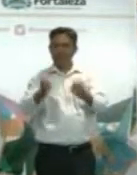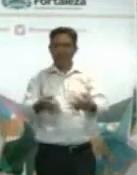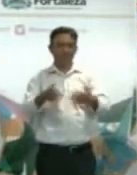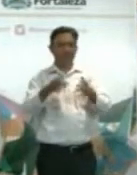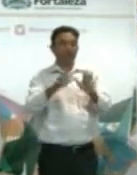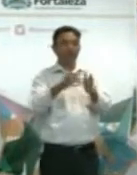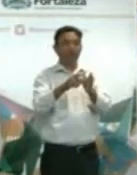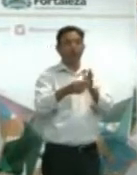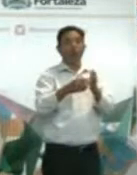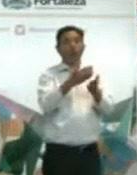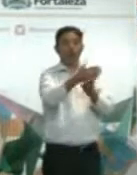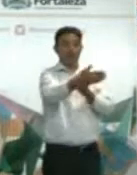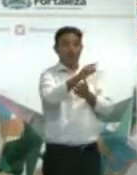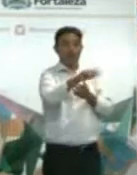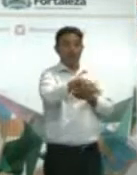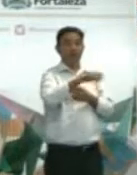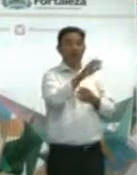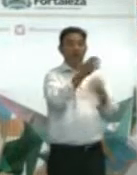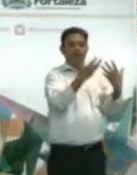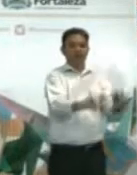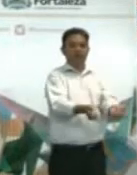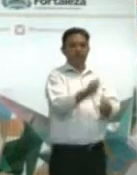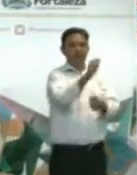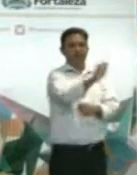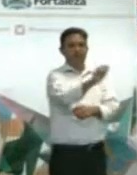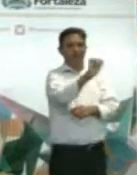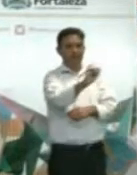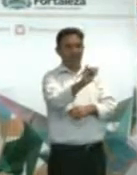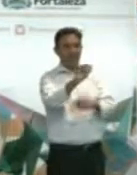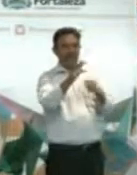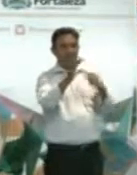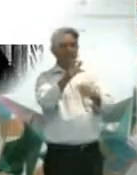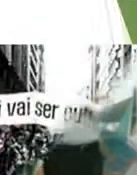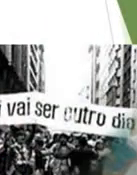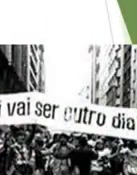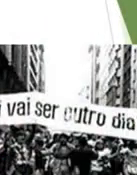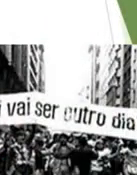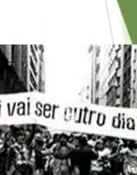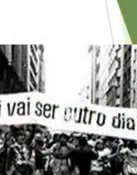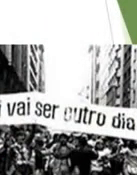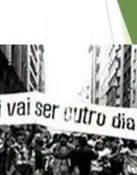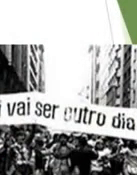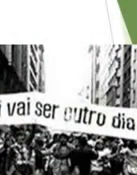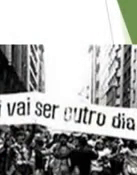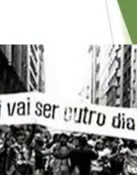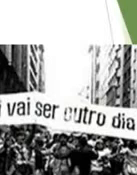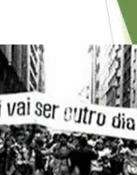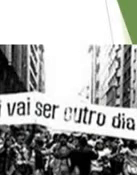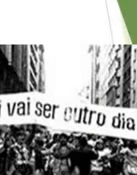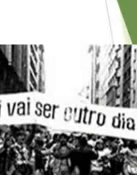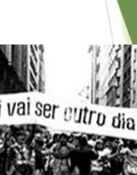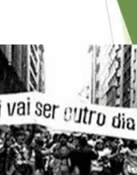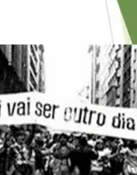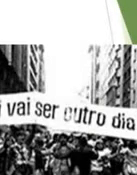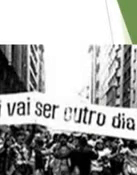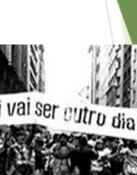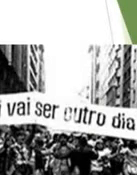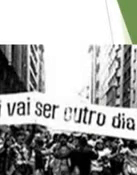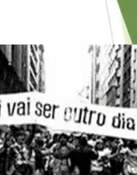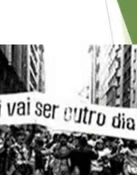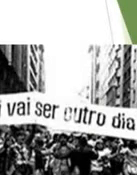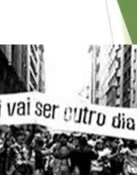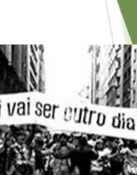Tudo começa com a revogação, mas sim a anistia. Mas vem um período marcante, marcante da história